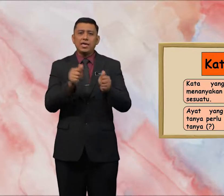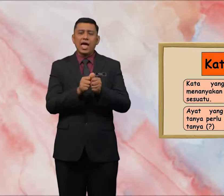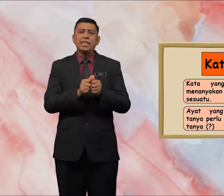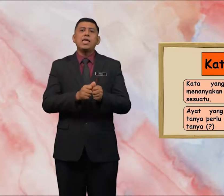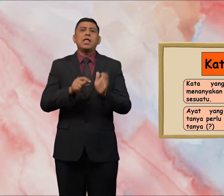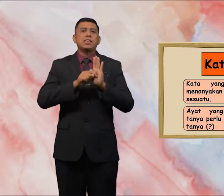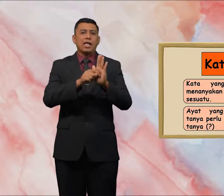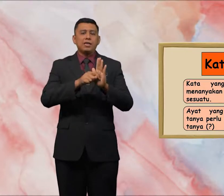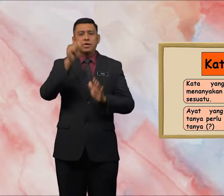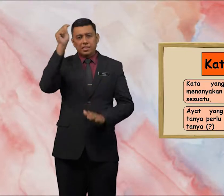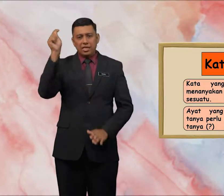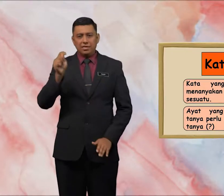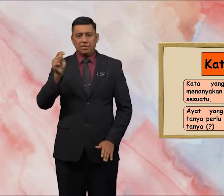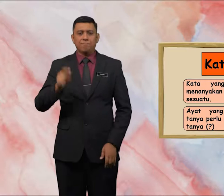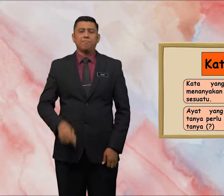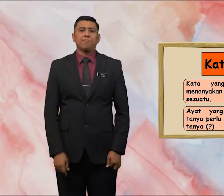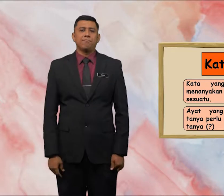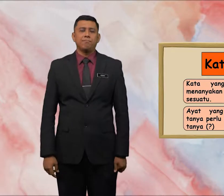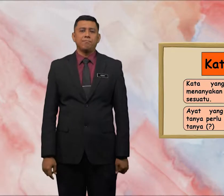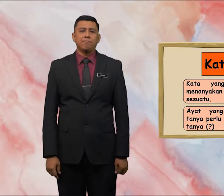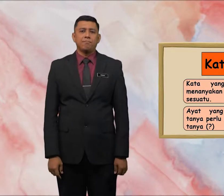dengan tanda tanya.